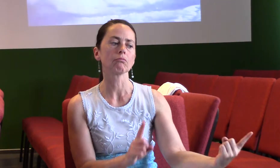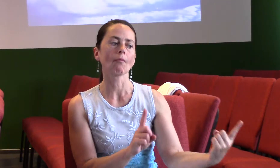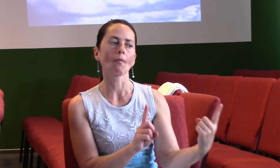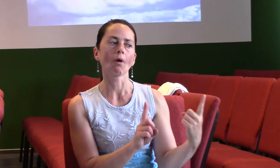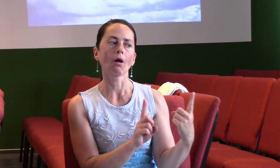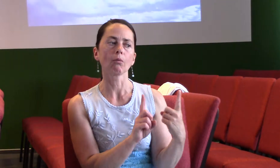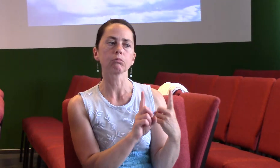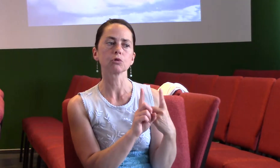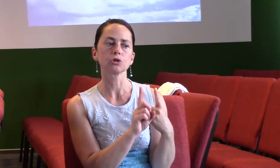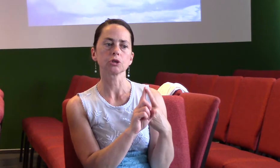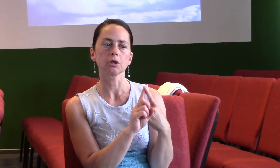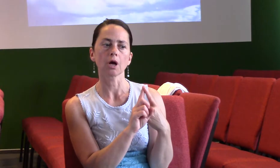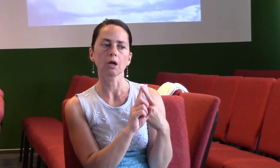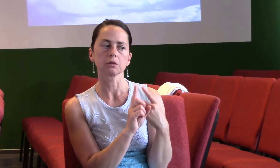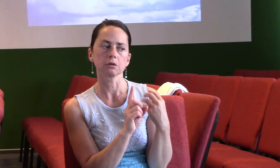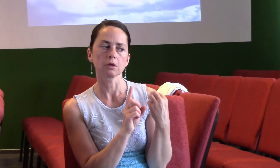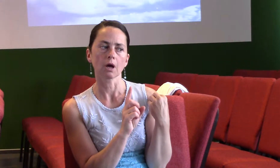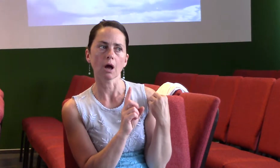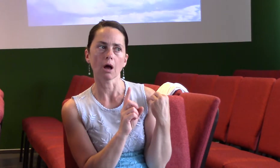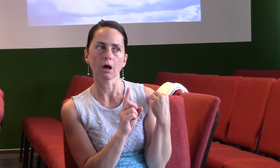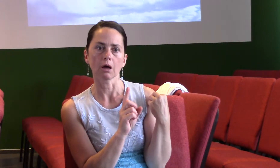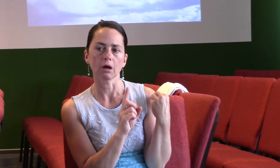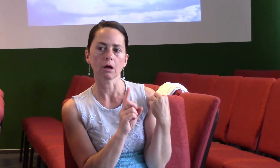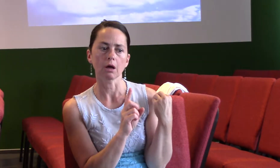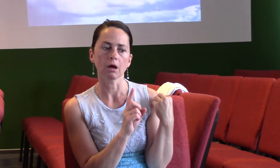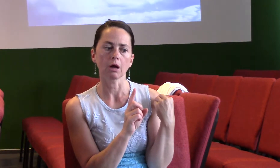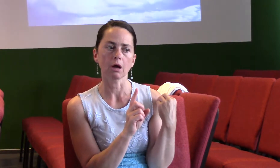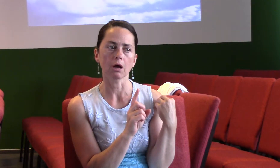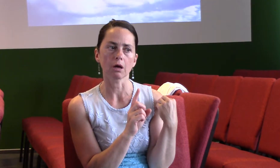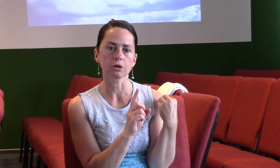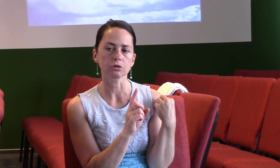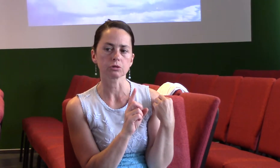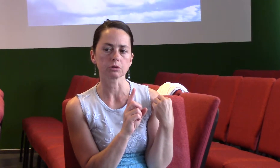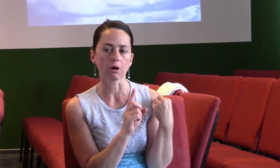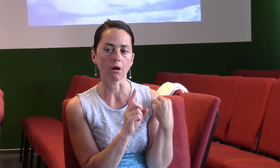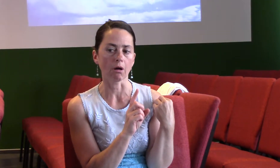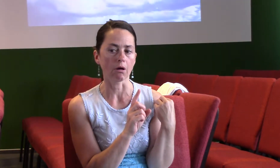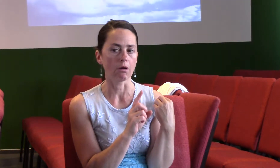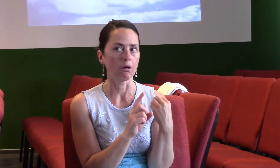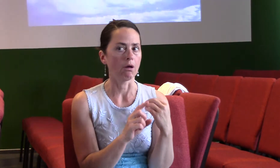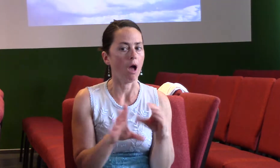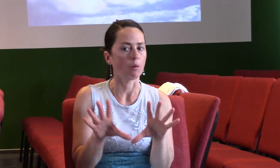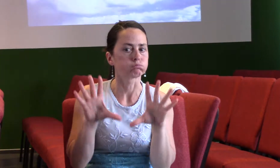nech toho. Stejně se nic nestane, vykašlí se na to.